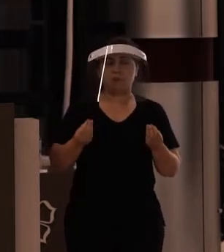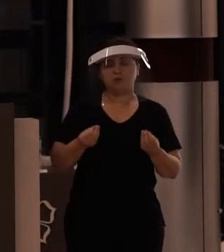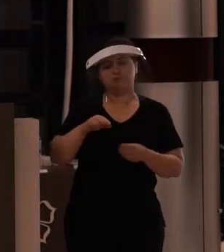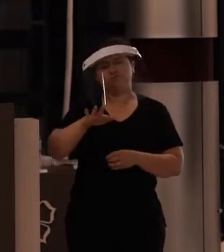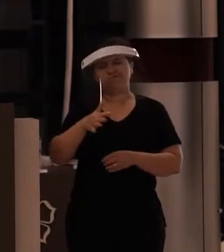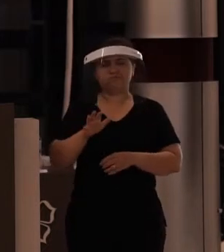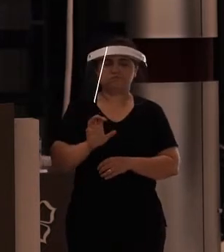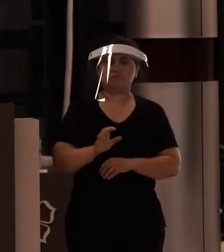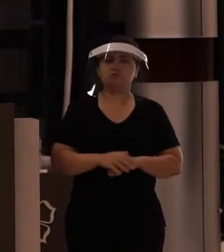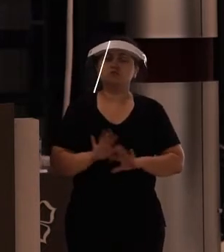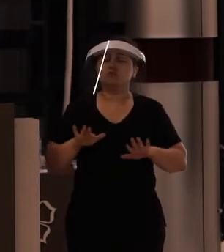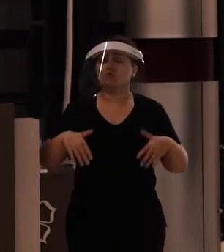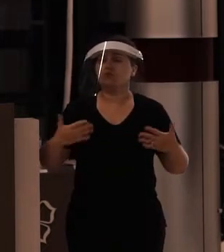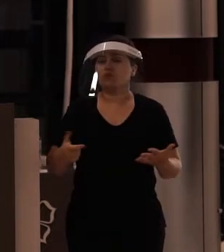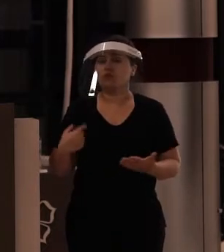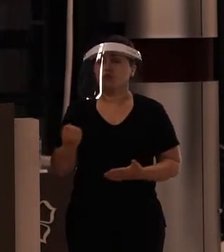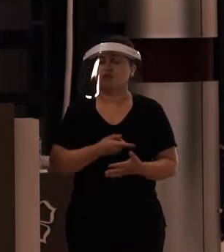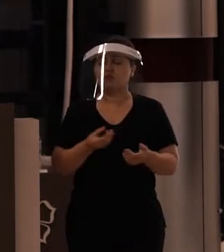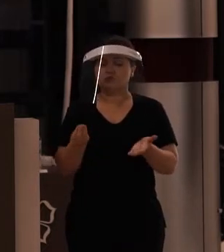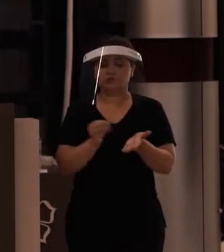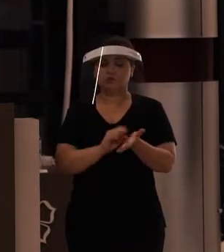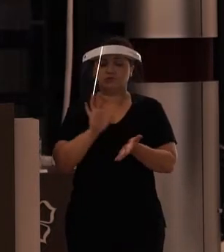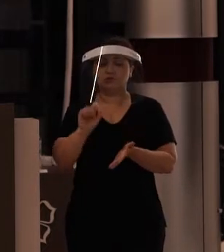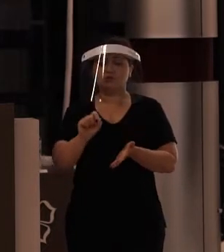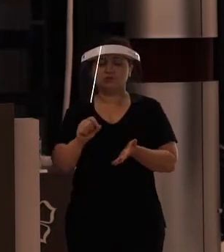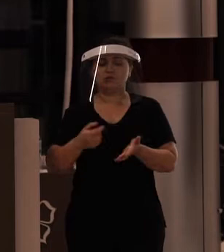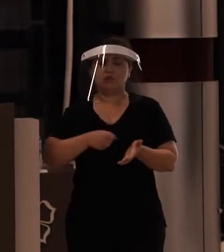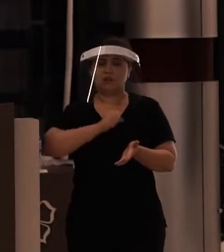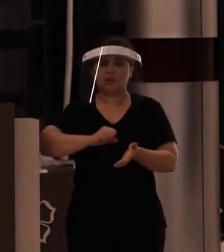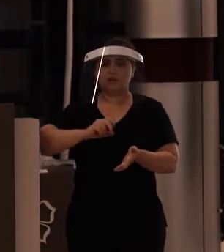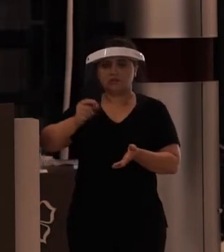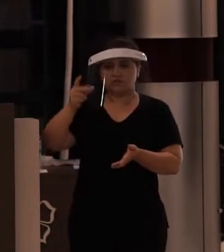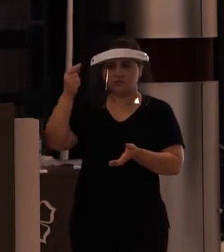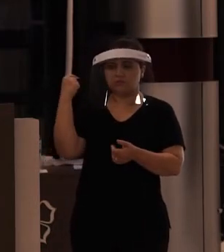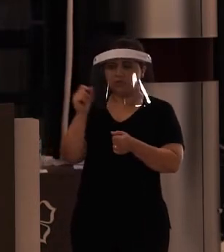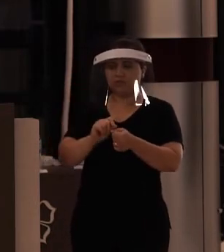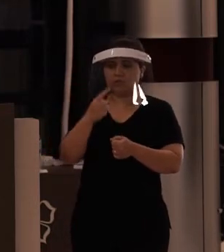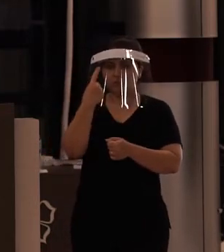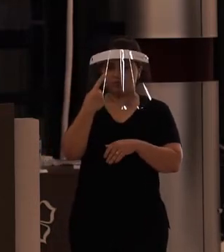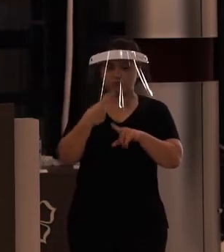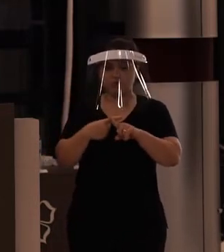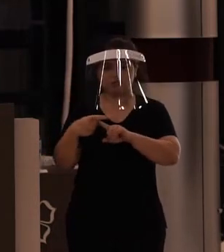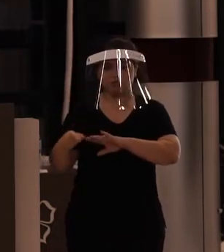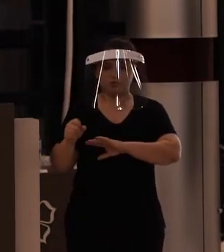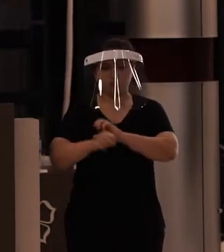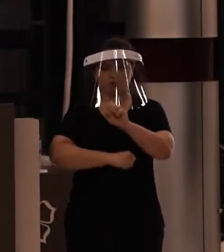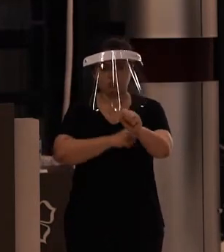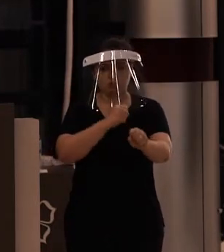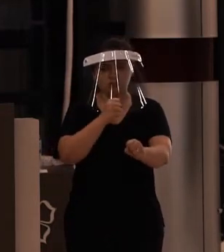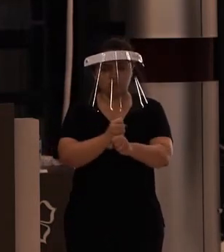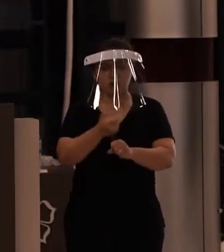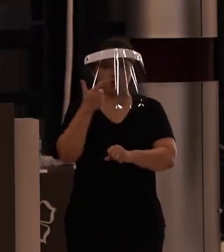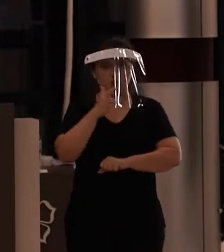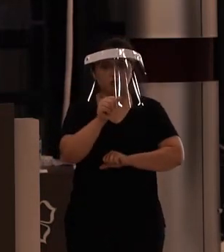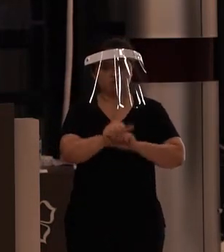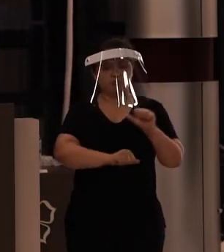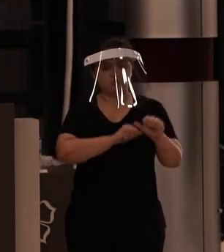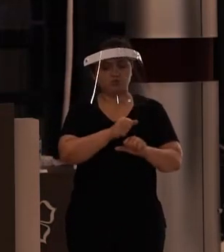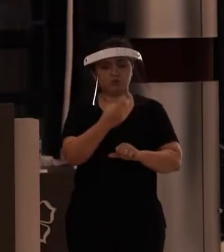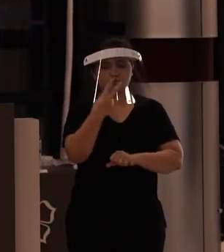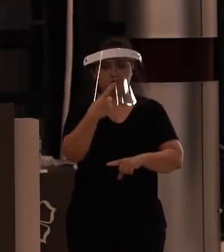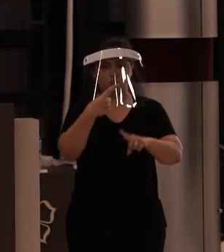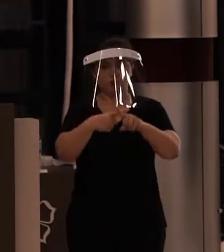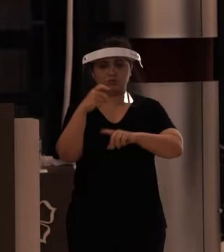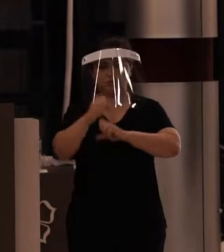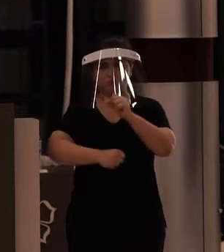aí. Então, o que a gente passou? Antigamente era feito uma vez no ano. Então, nós conseguimos passar para 2 vezes